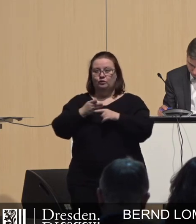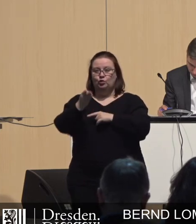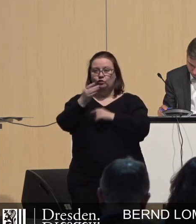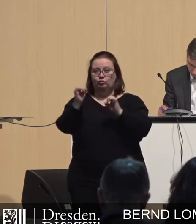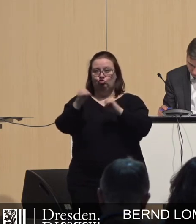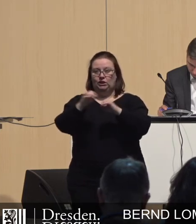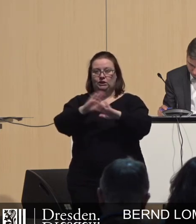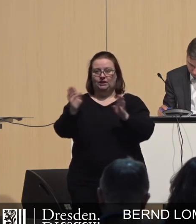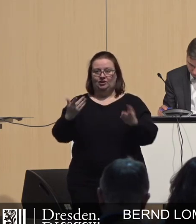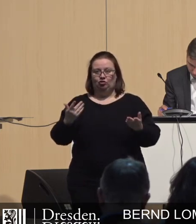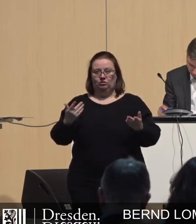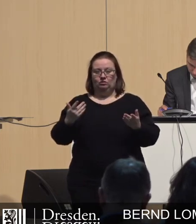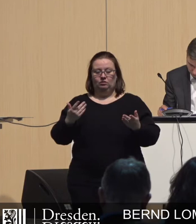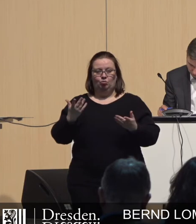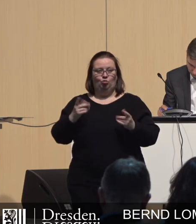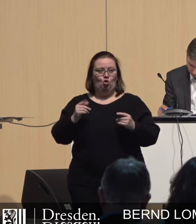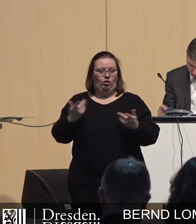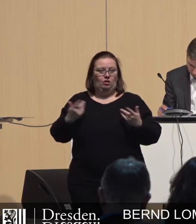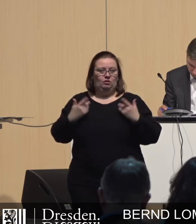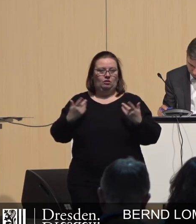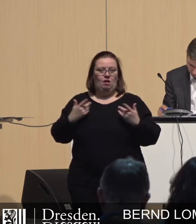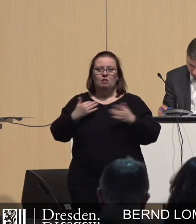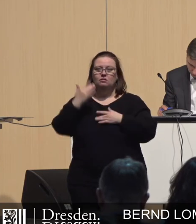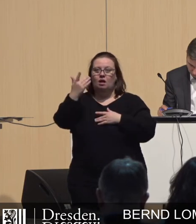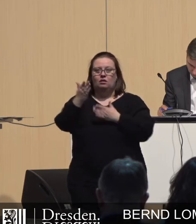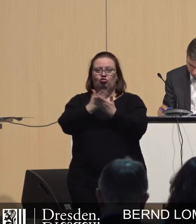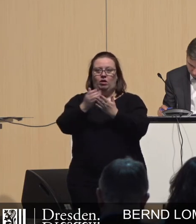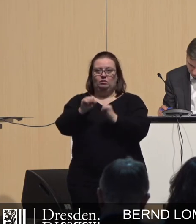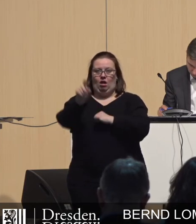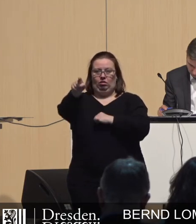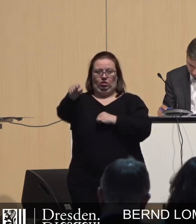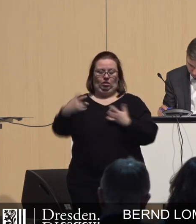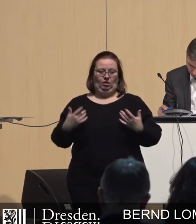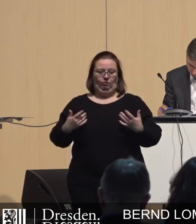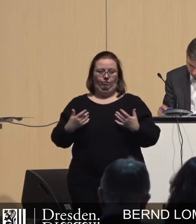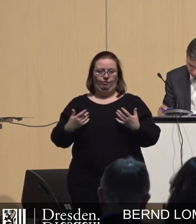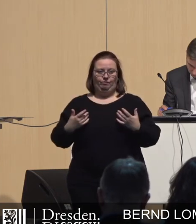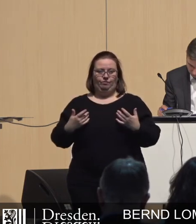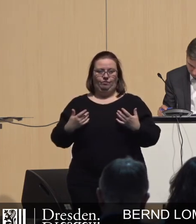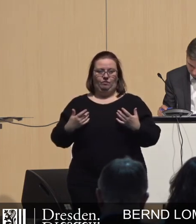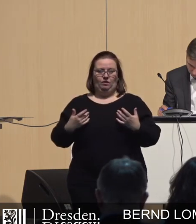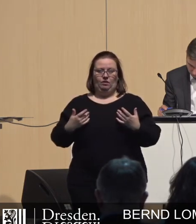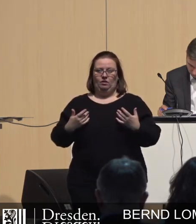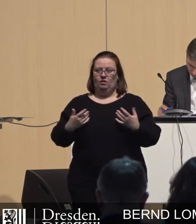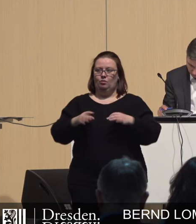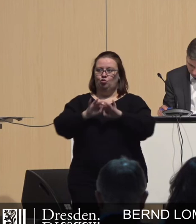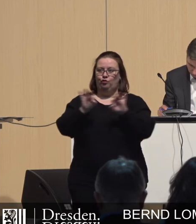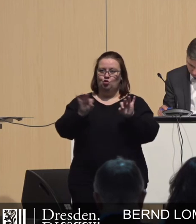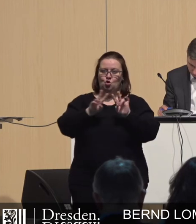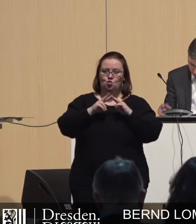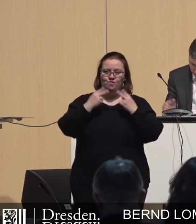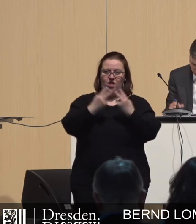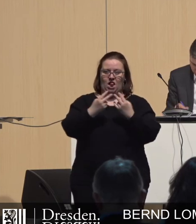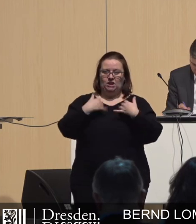die Zukunft, was man eigentlich erst dann zu beschließen hätte. Für diejenigen, die für die Umwelt so